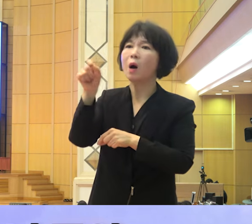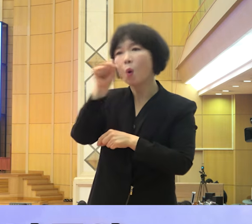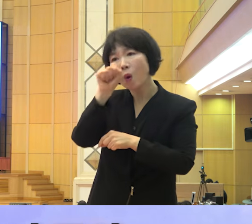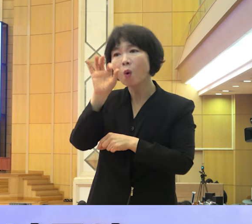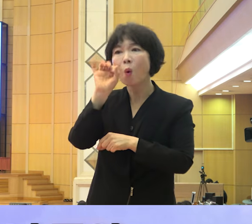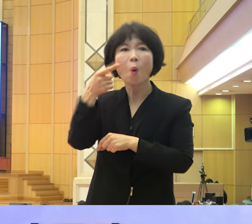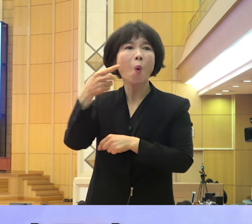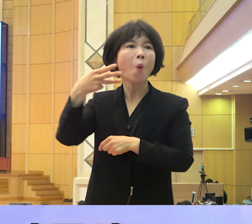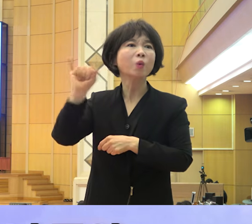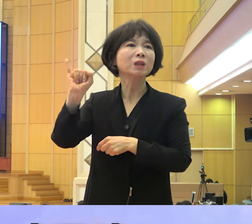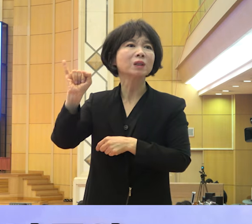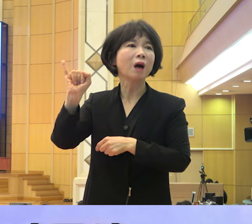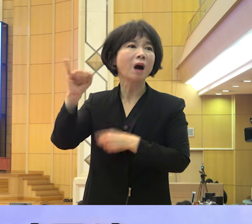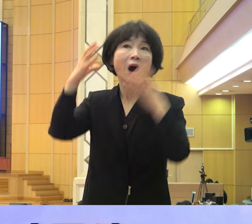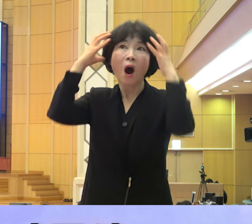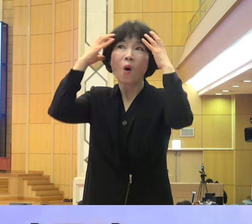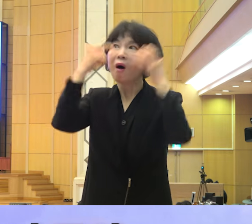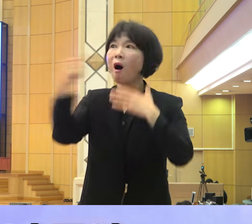이것이